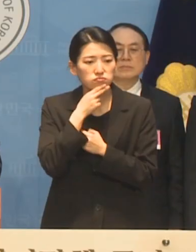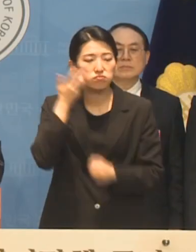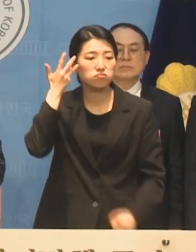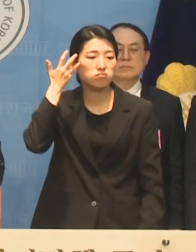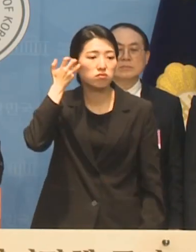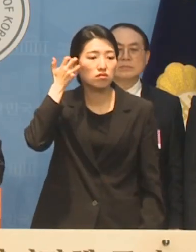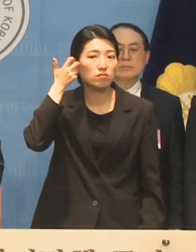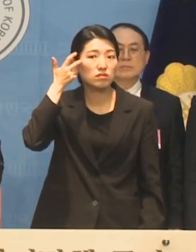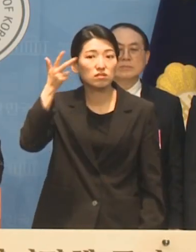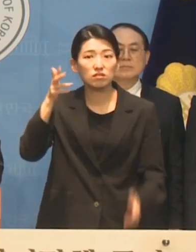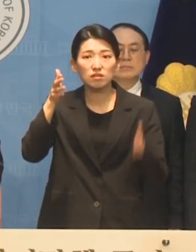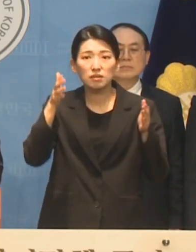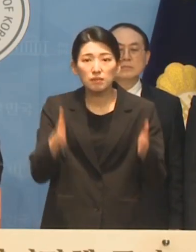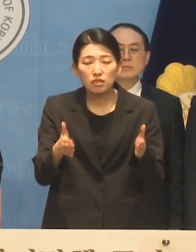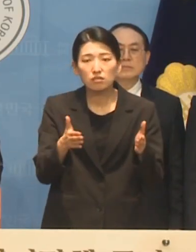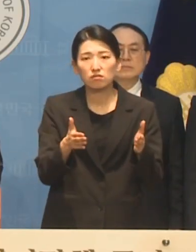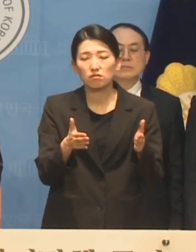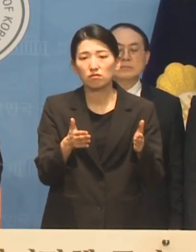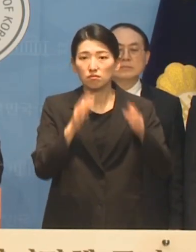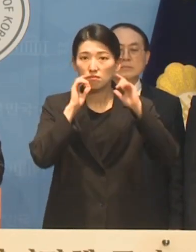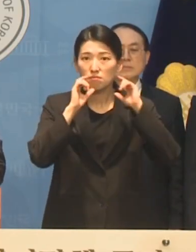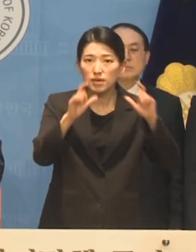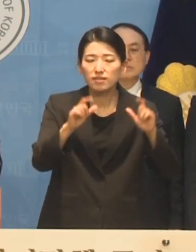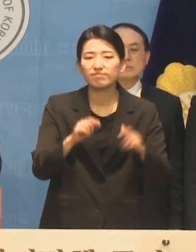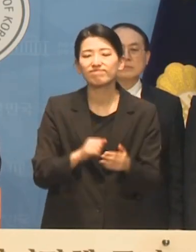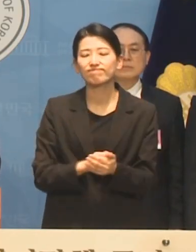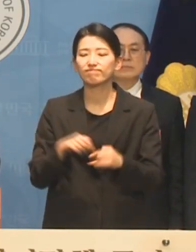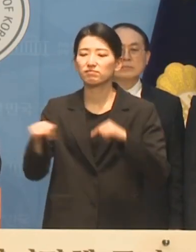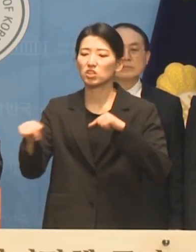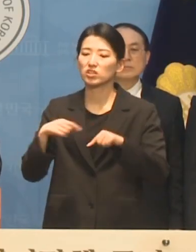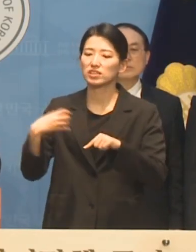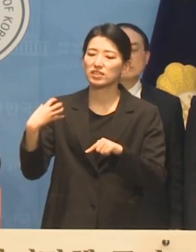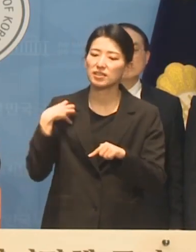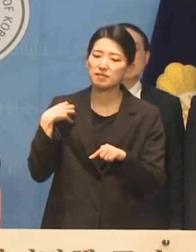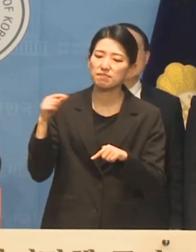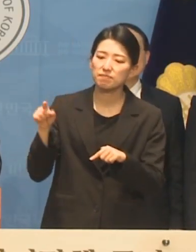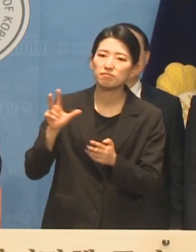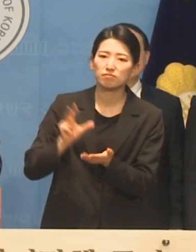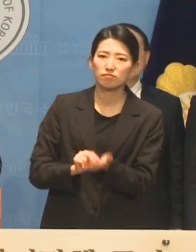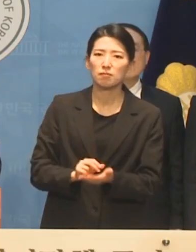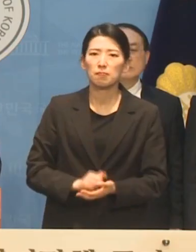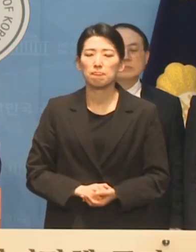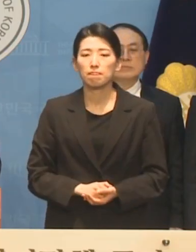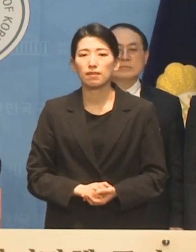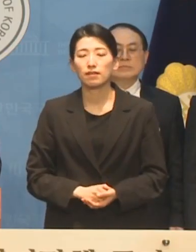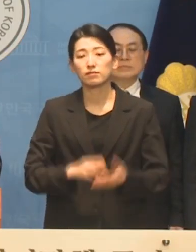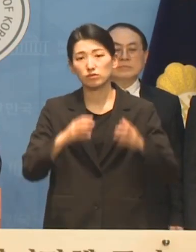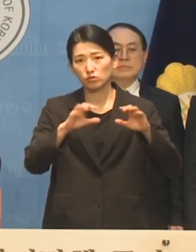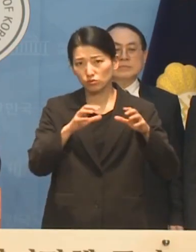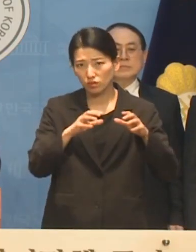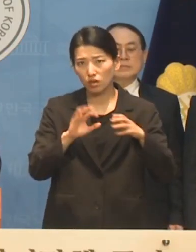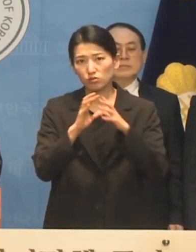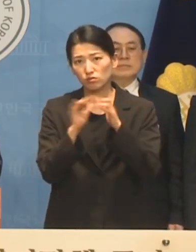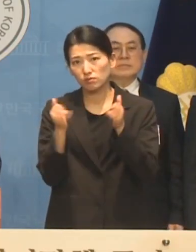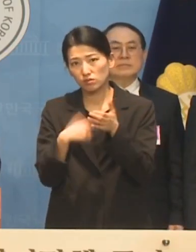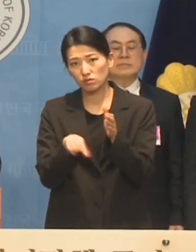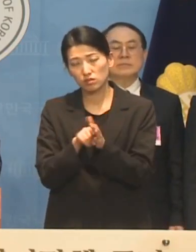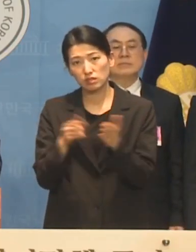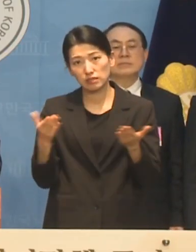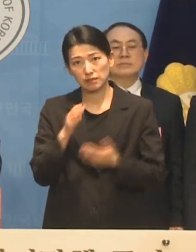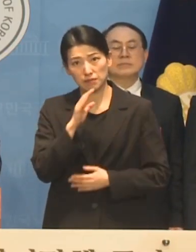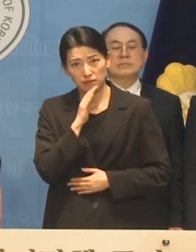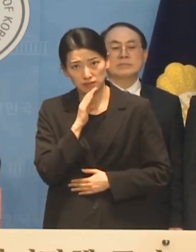정치권의 무책임한 행동이라고 말할 수 있습니다. 국가를 생각하고 국민을 생각한다면